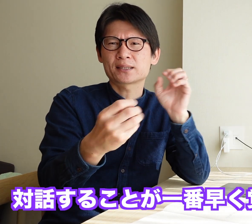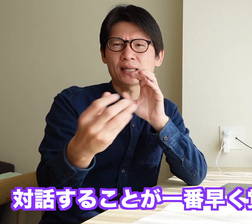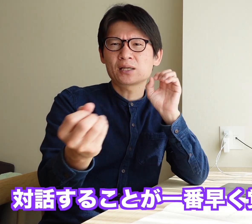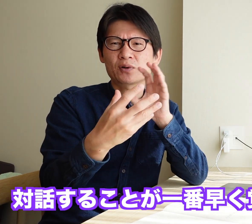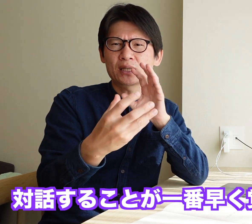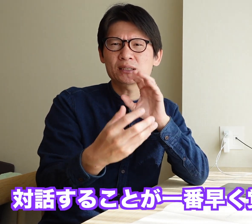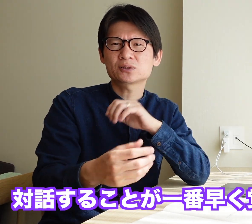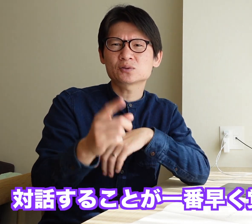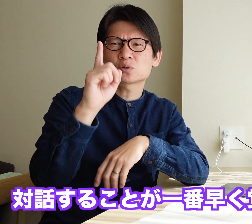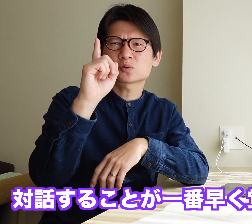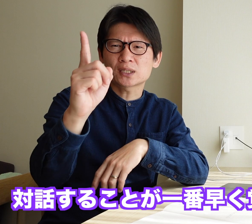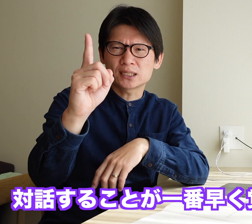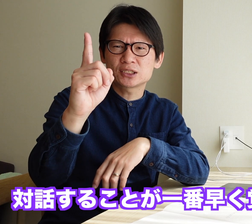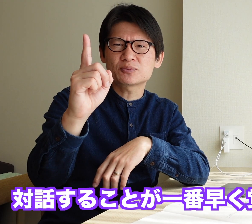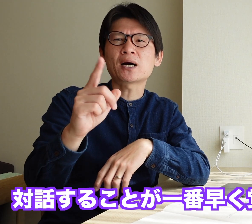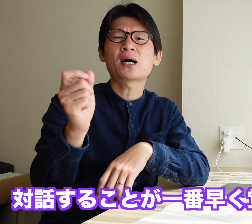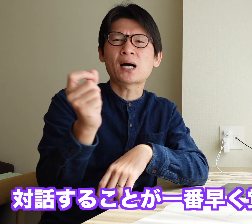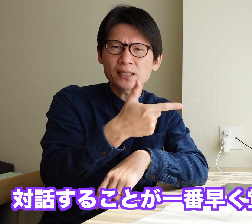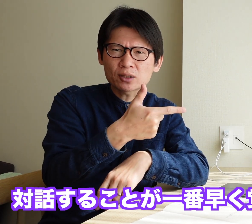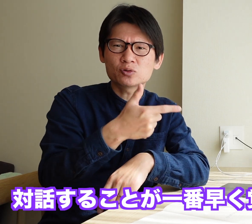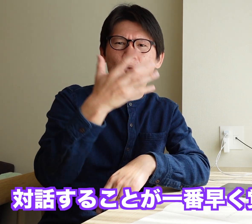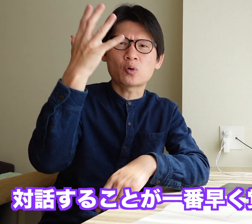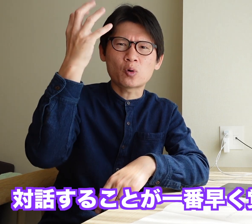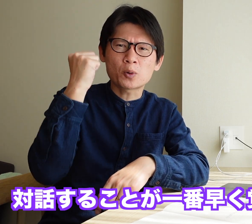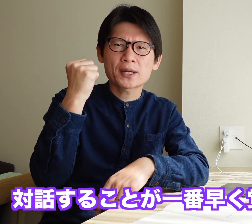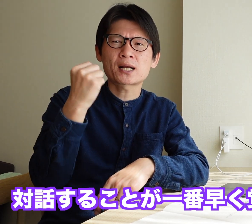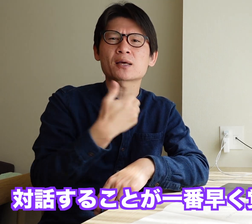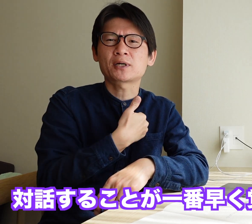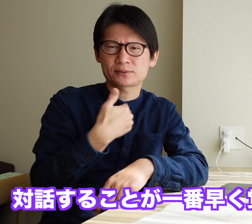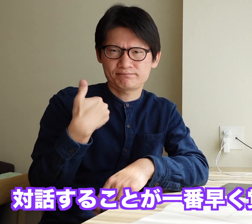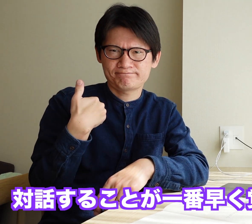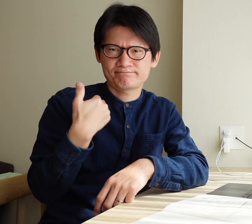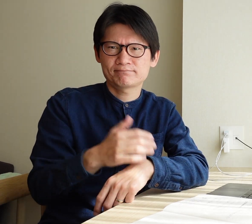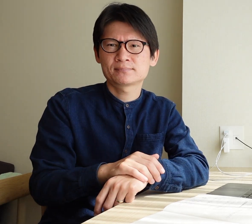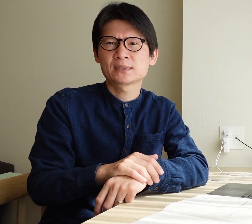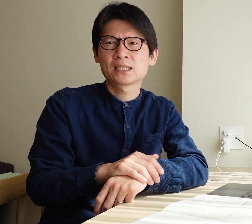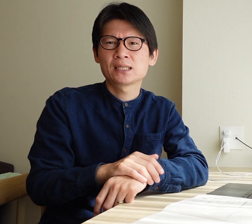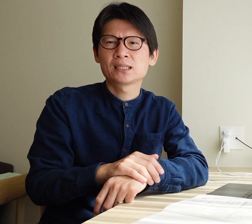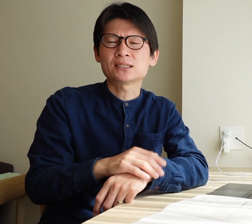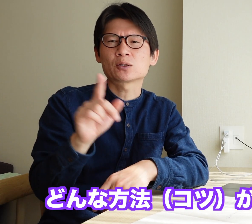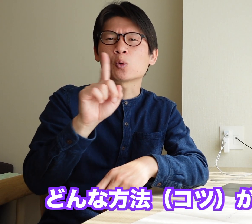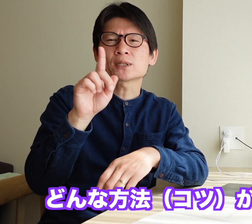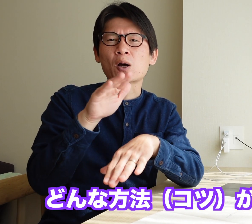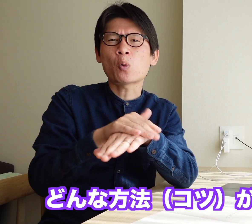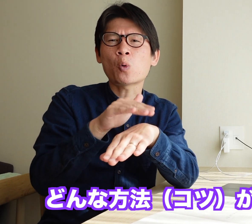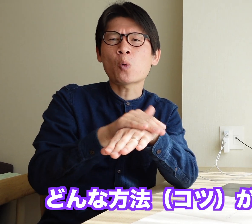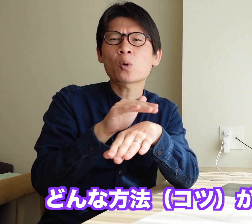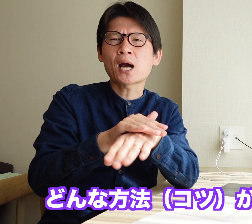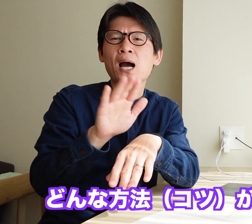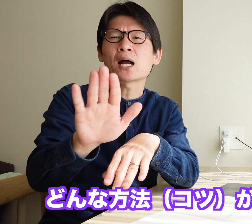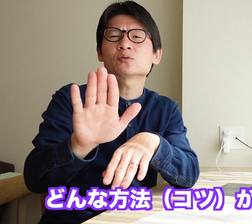対話することが一番早く覚えられます。じゃあどんな方法があるの